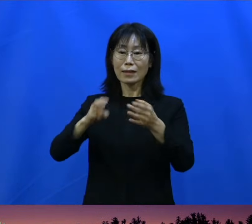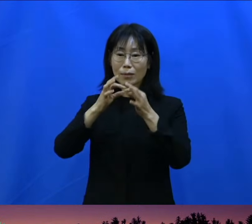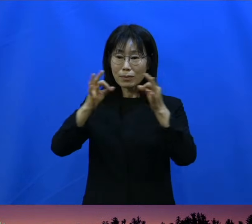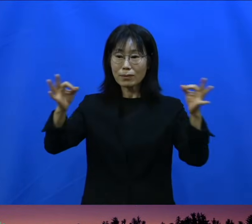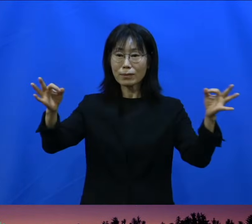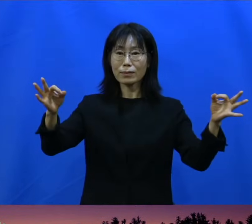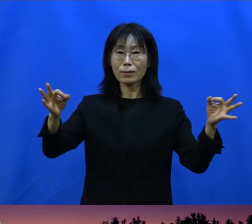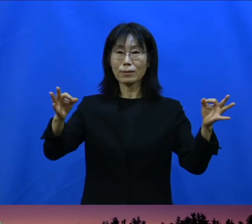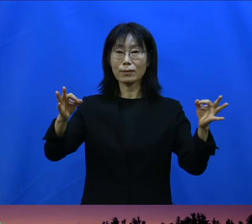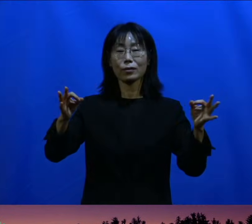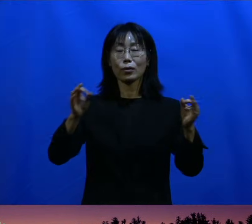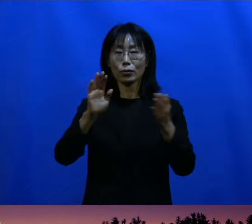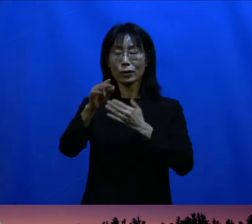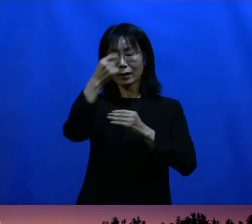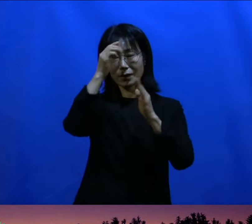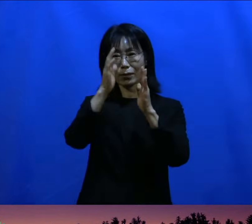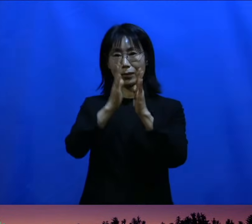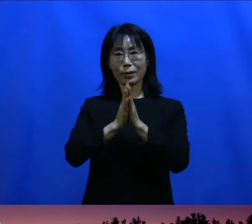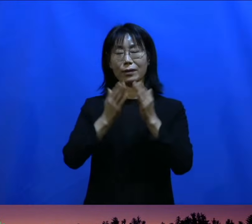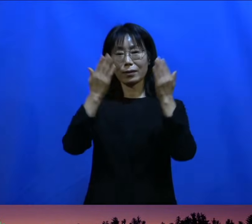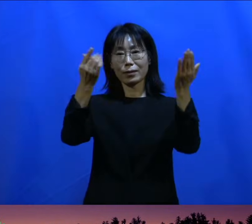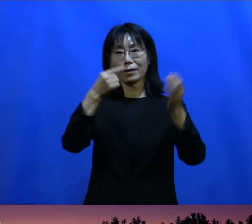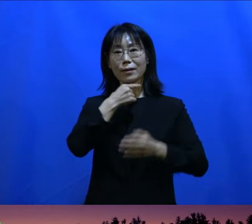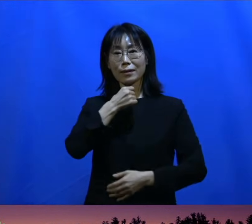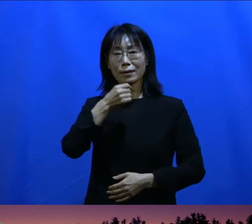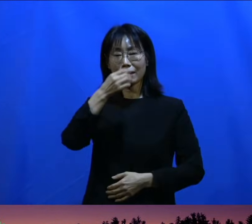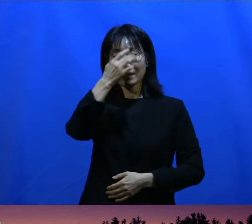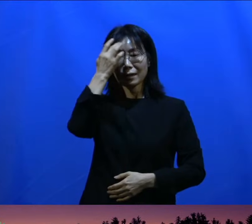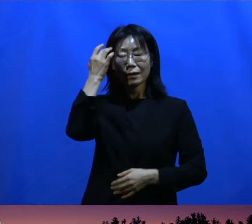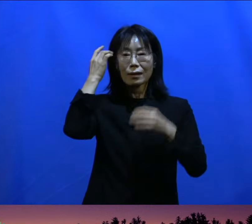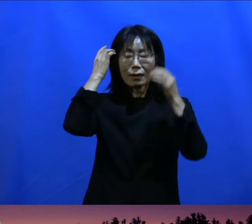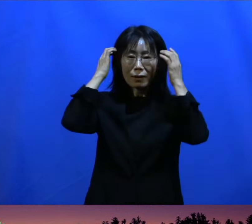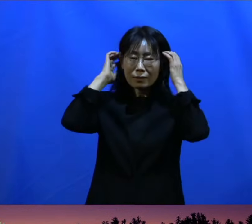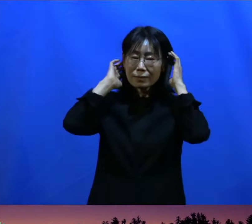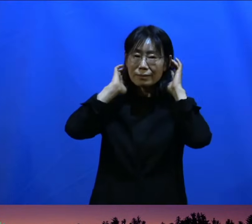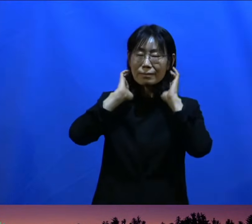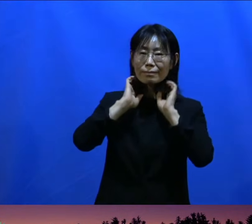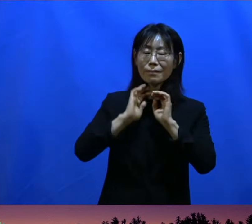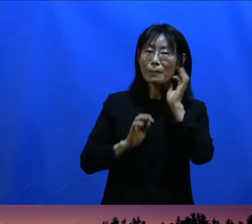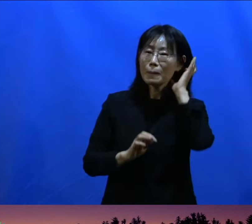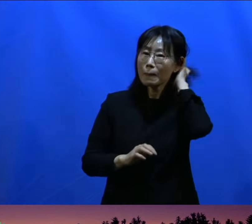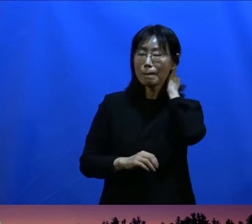하고 기도하며 나가겠습니다. 주께서 높은 보좌에 앉으셨는데